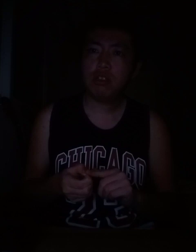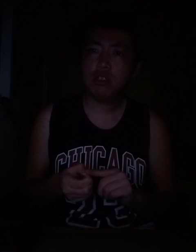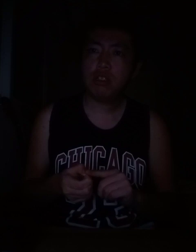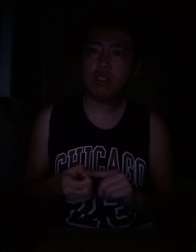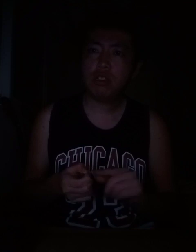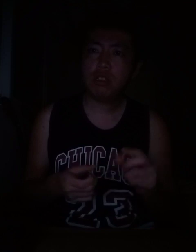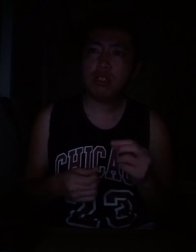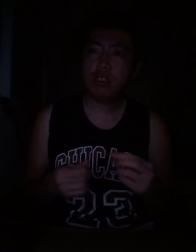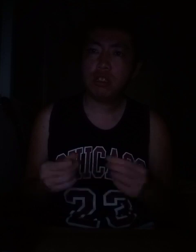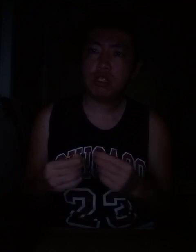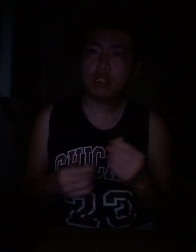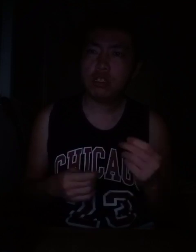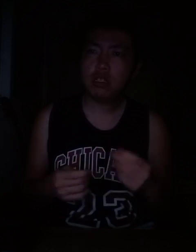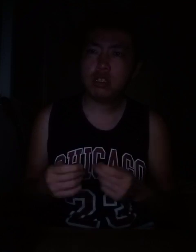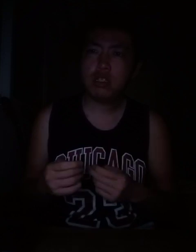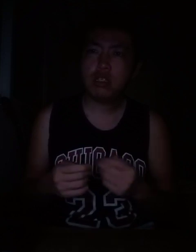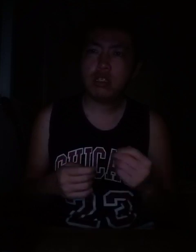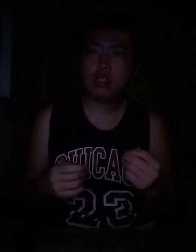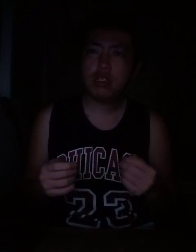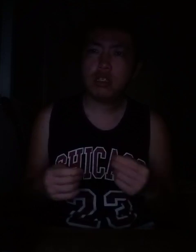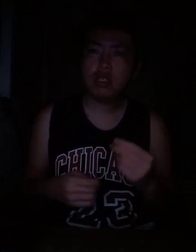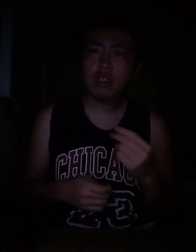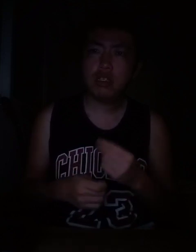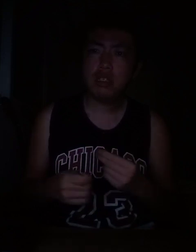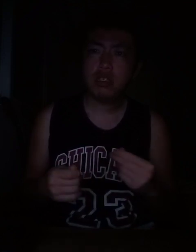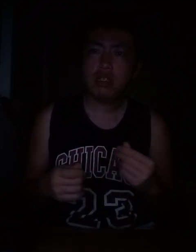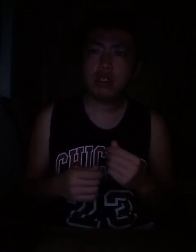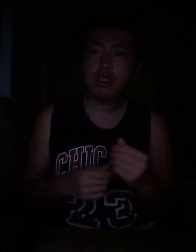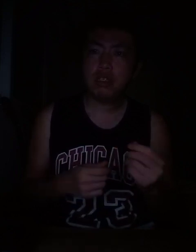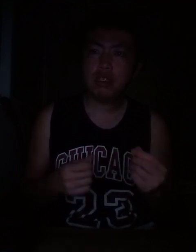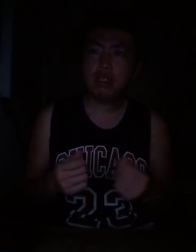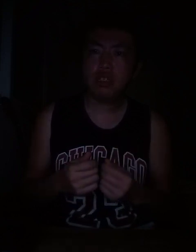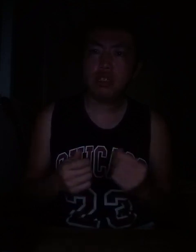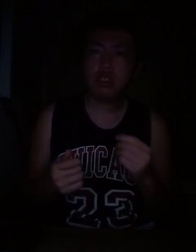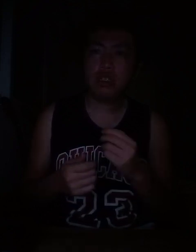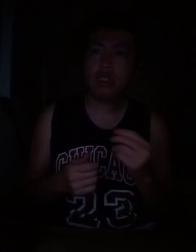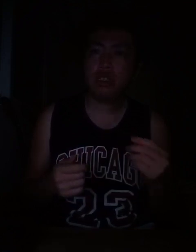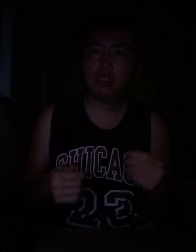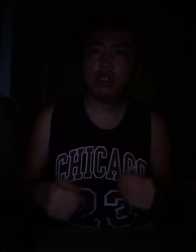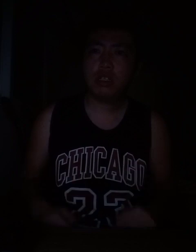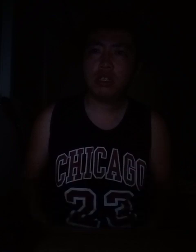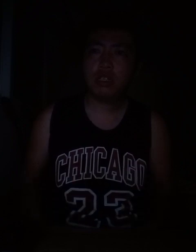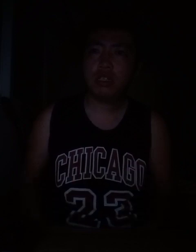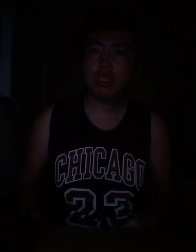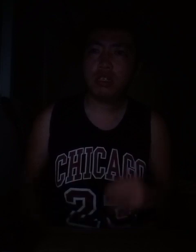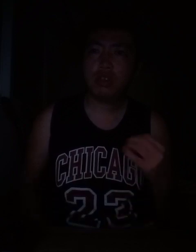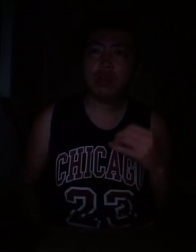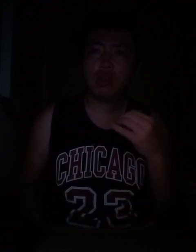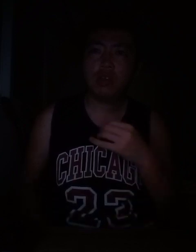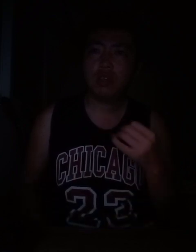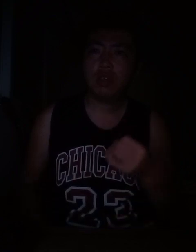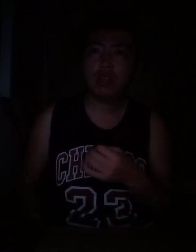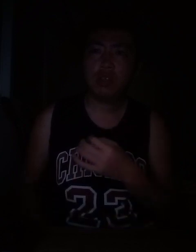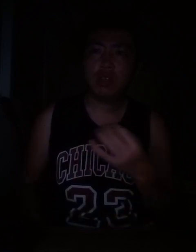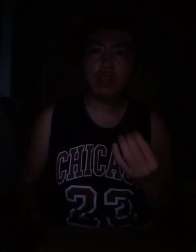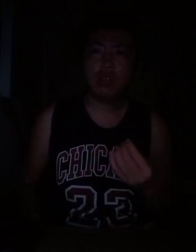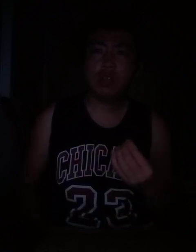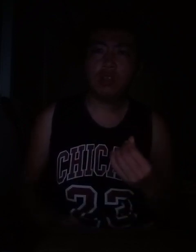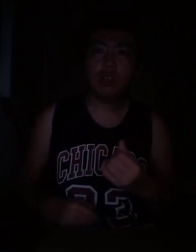그 기준을 정해서 심사를 해야 된다고 생각을. 국토부는 LH 정관들이 참여하는 업체에